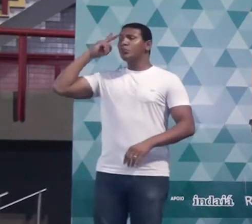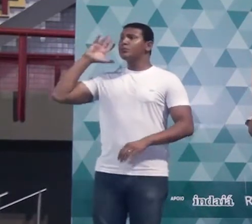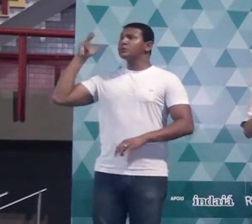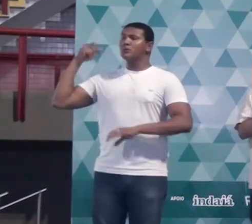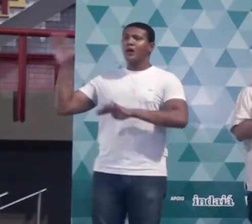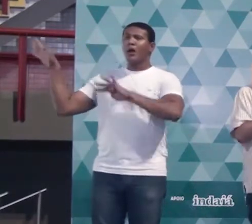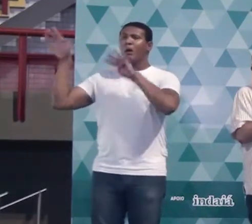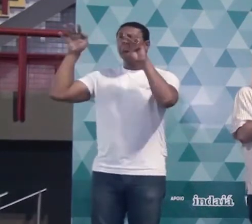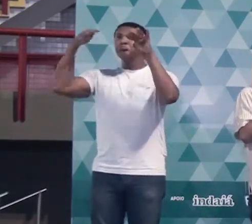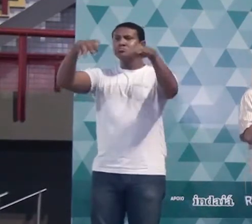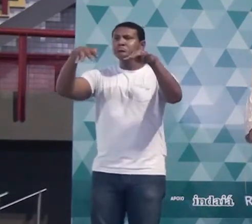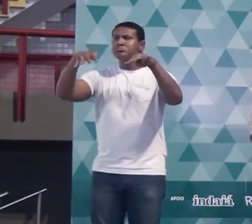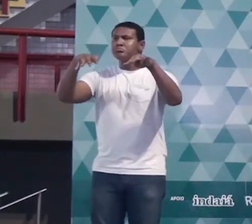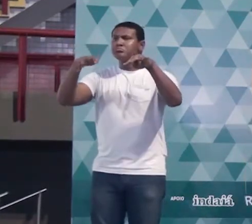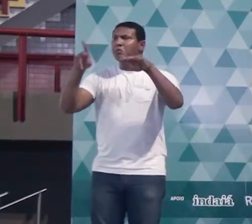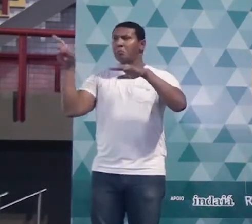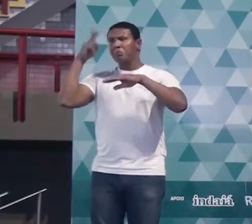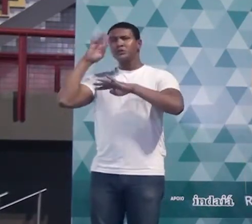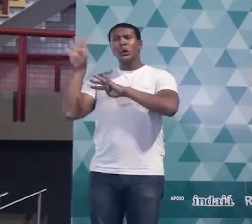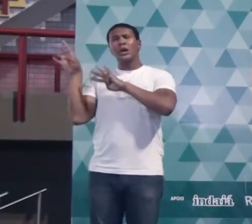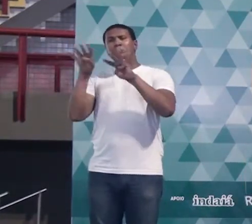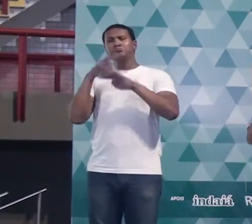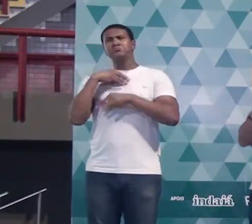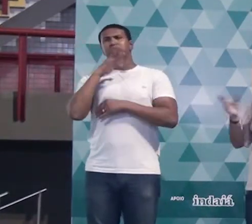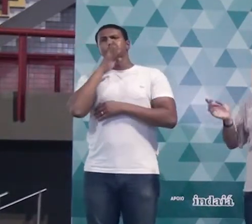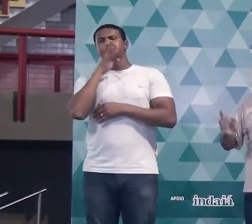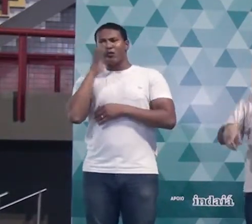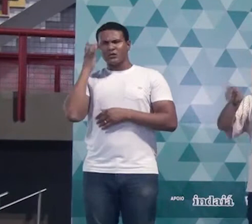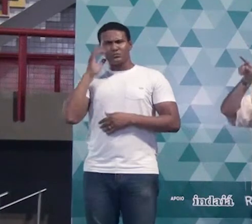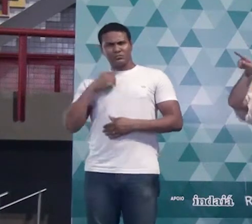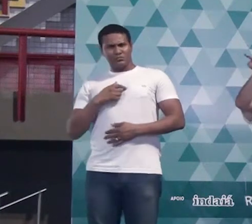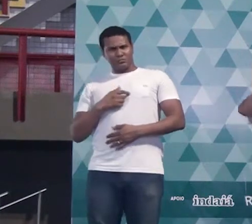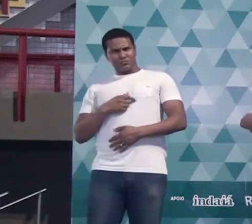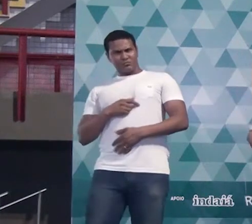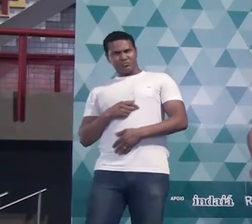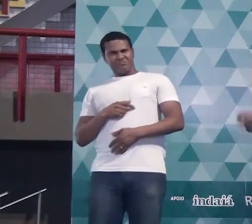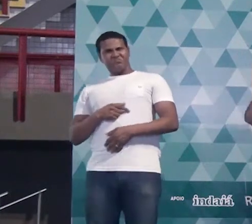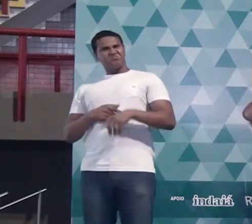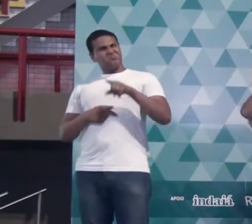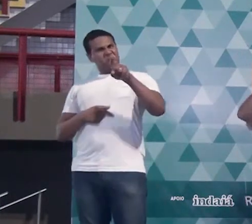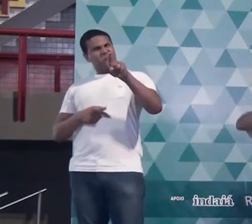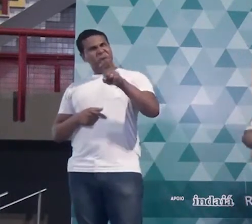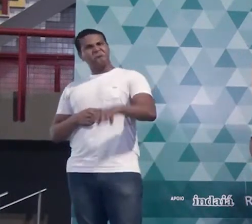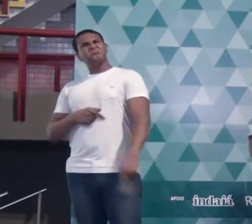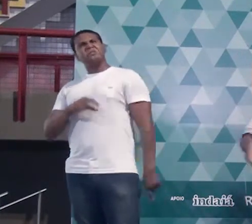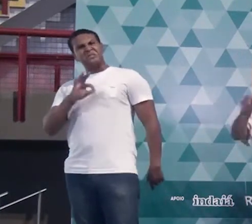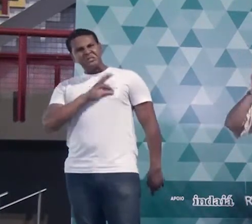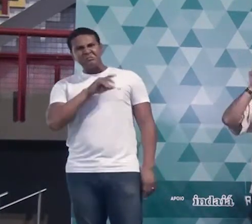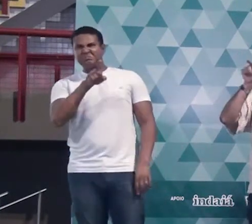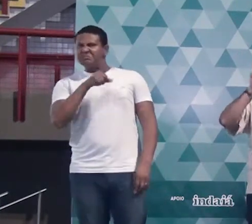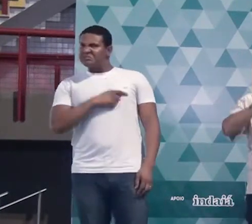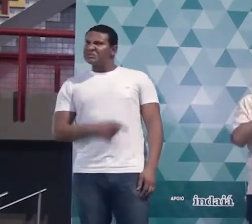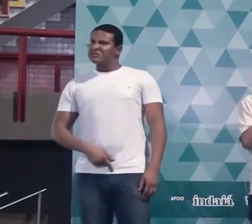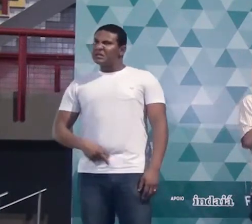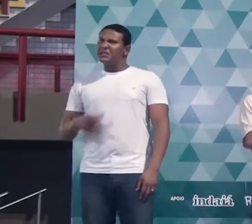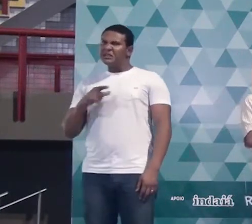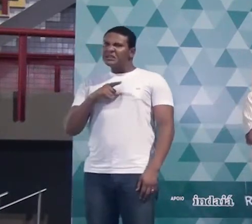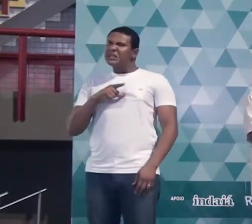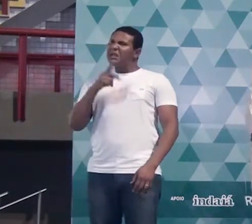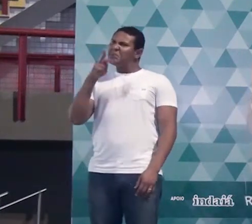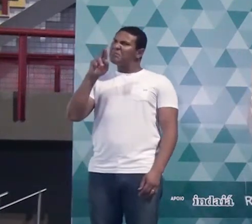programa bem popular. Eu acho que teve gente para falar assim: olha, bicho era ruim mesmo, tinha